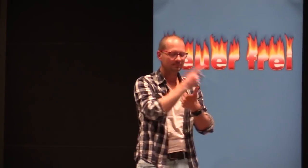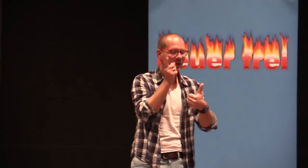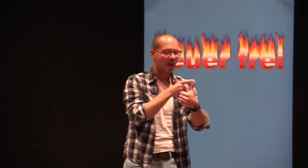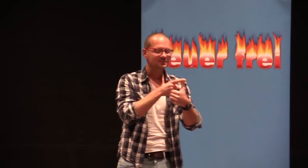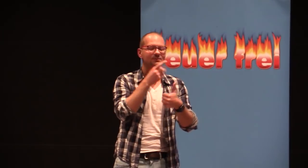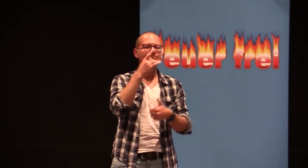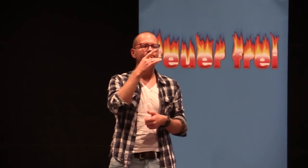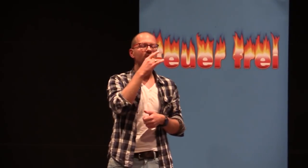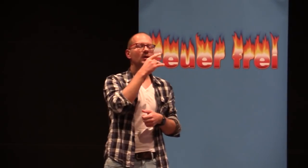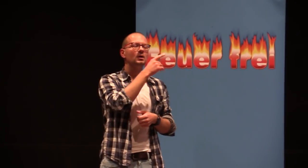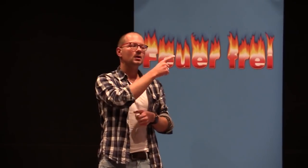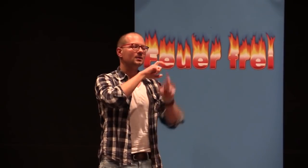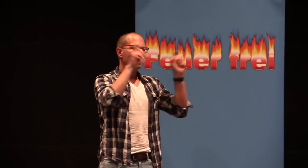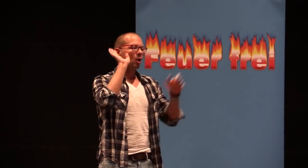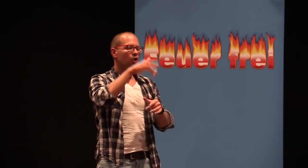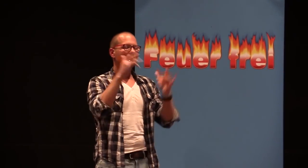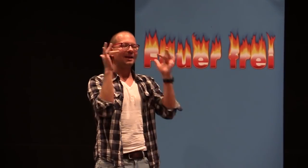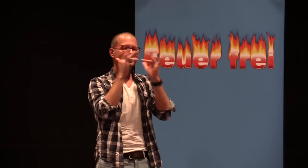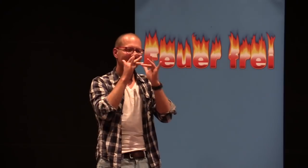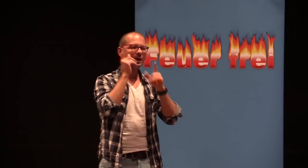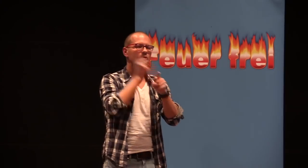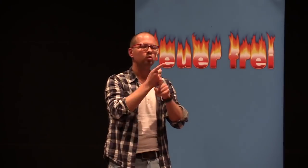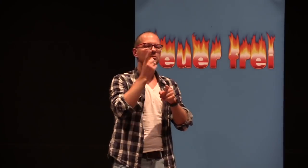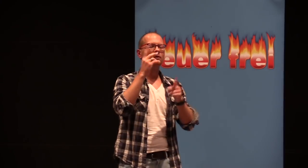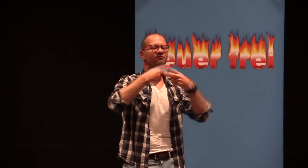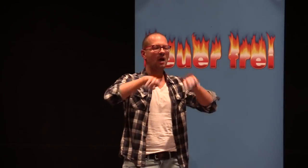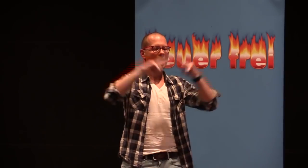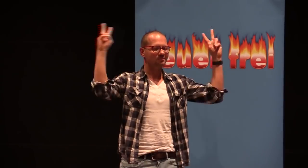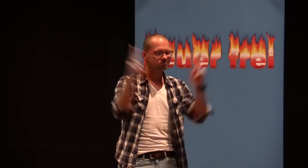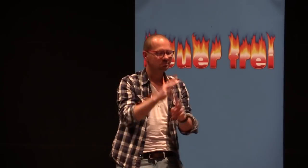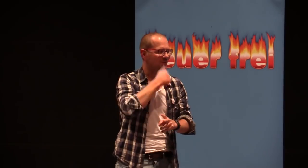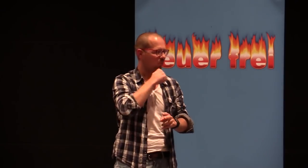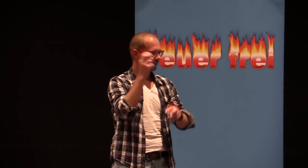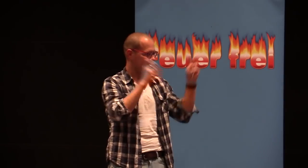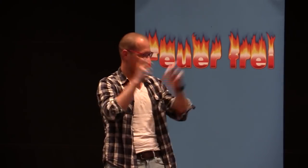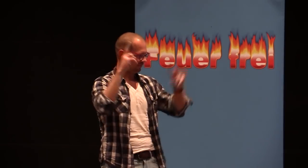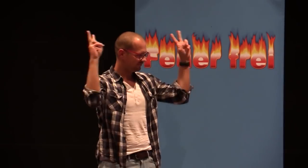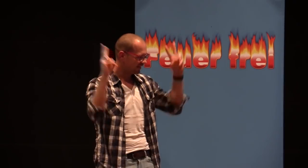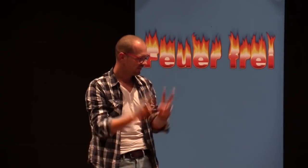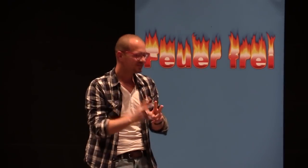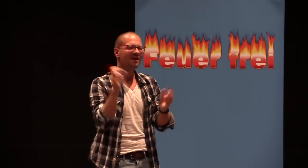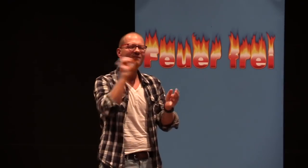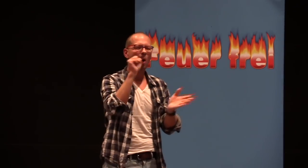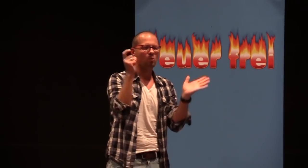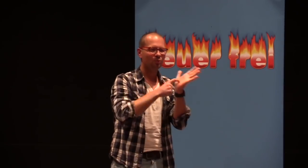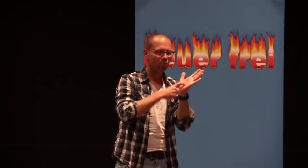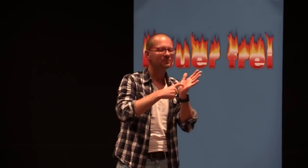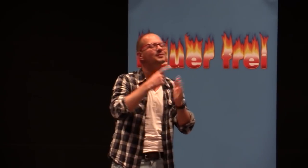Ich habe eigentlich nur zwei Anmerkungen. Zum einen, ja, ich sehe das genauso, dass durch die